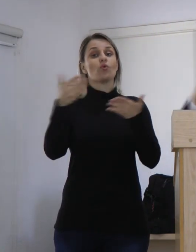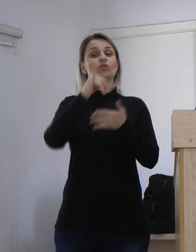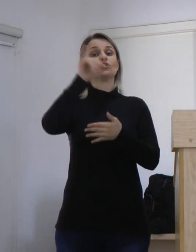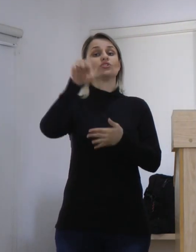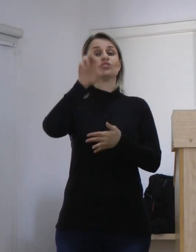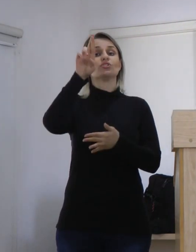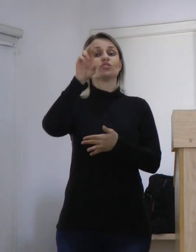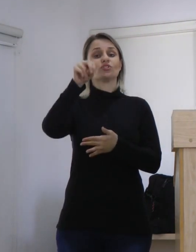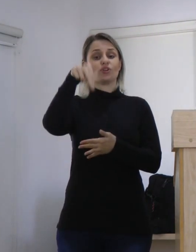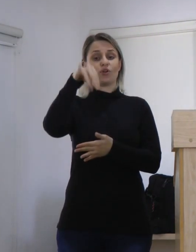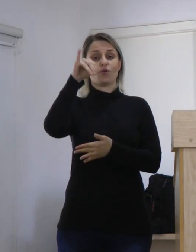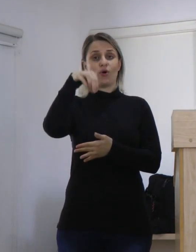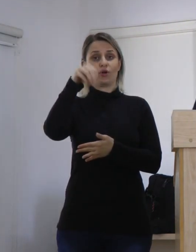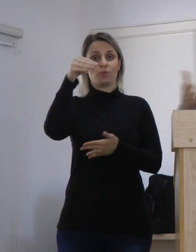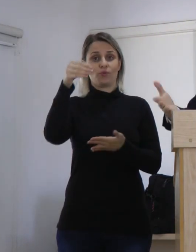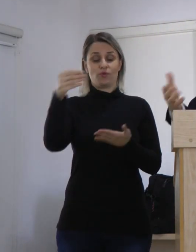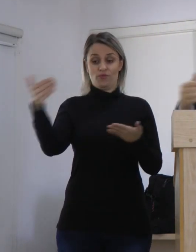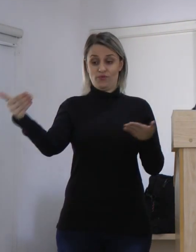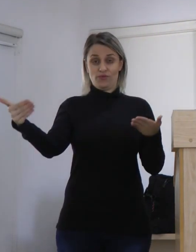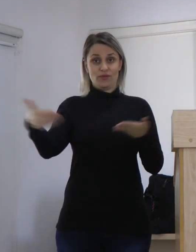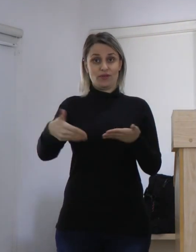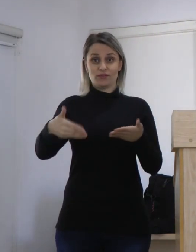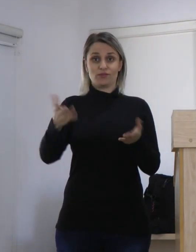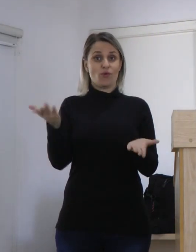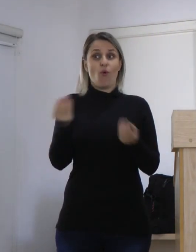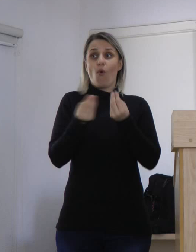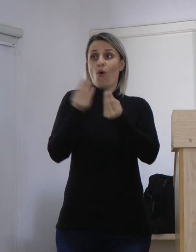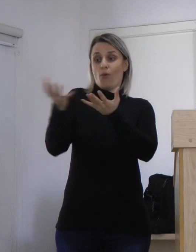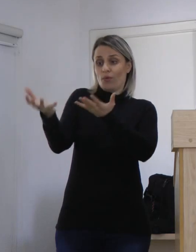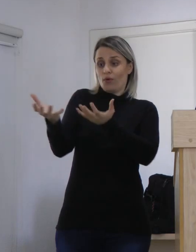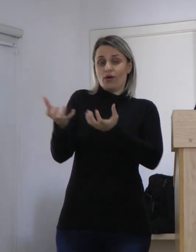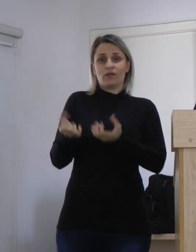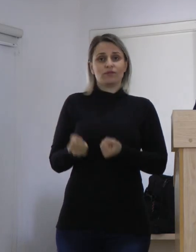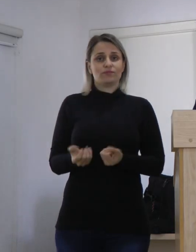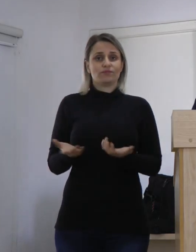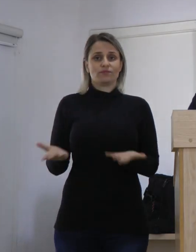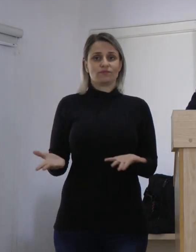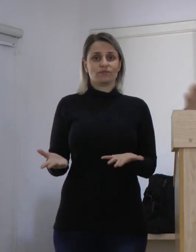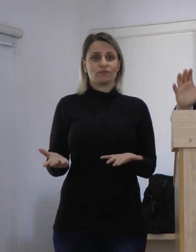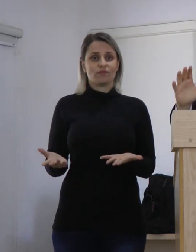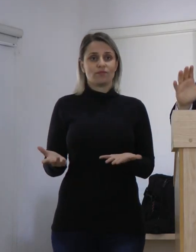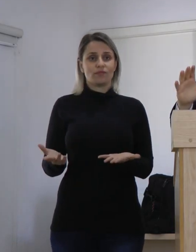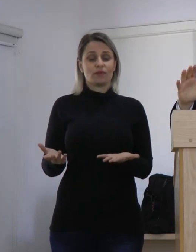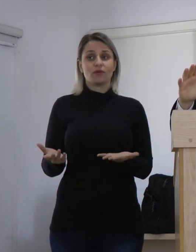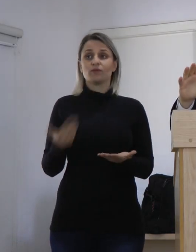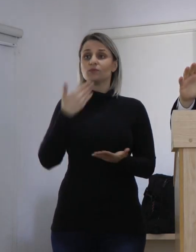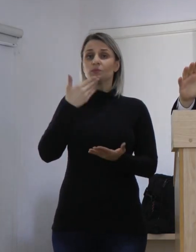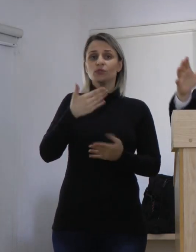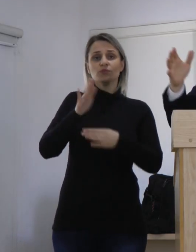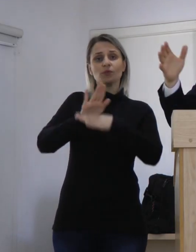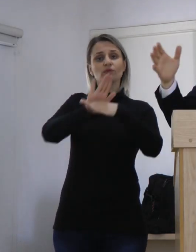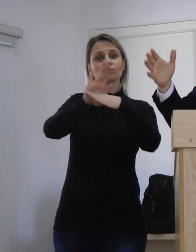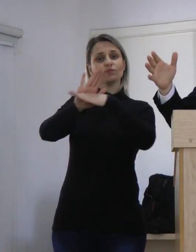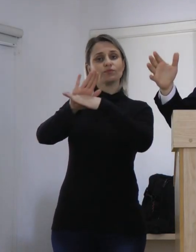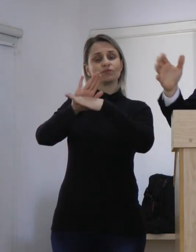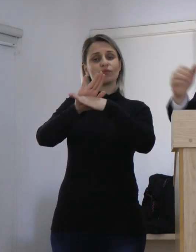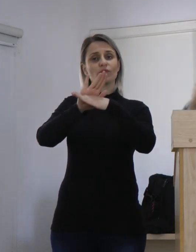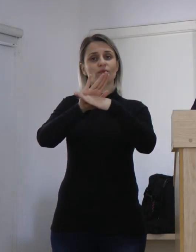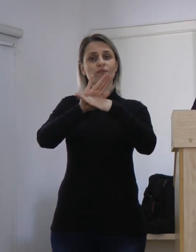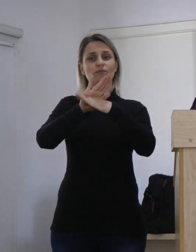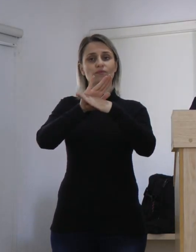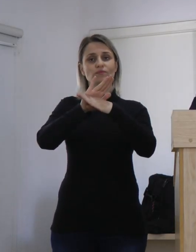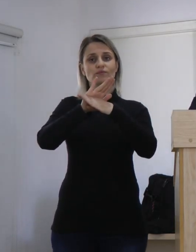receberia o Jerônimo? Vamos ajudar a nossa casa. E para a gente concluir, um dia ele estava no